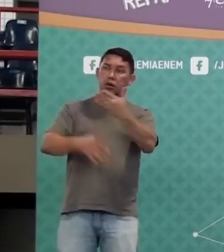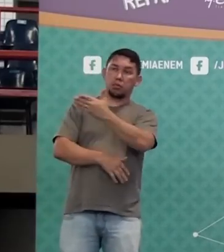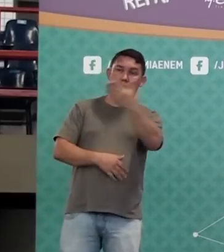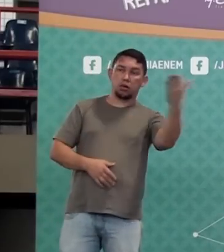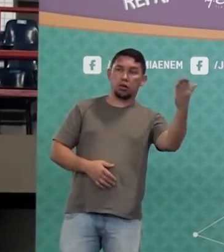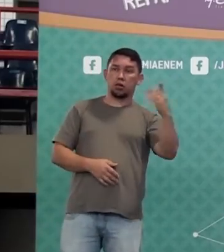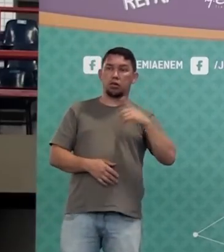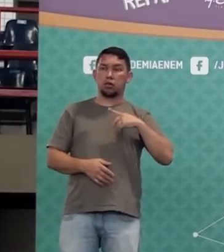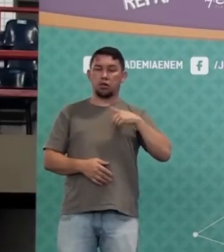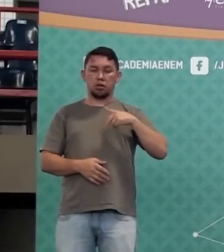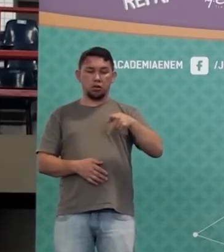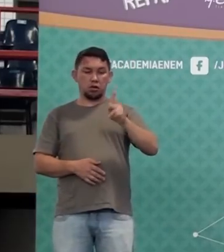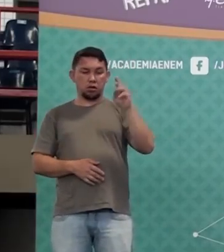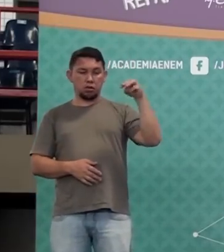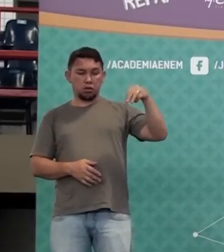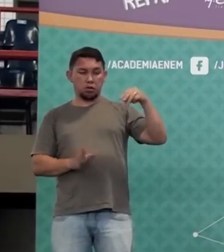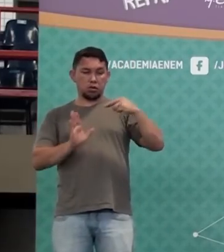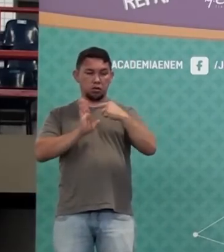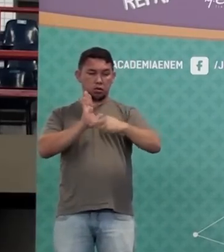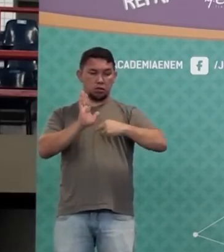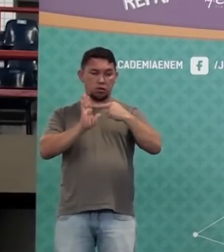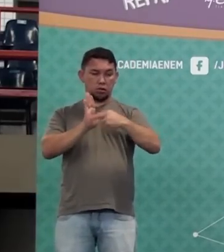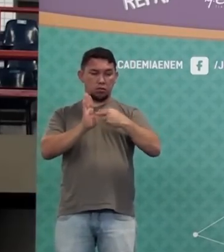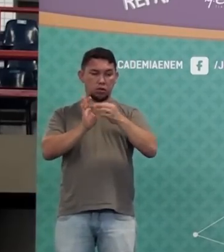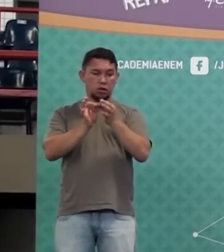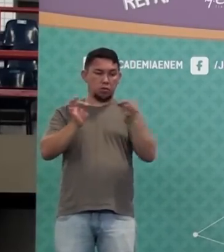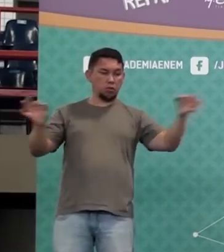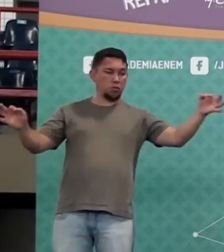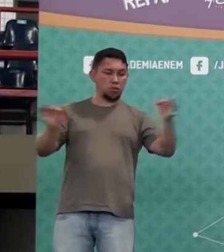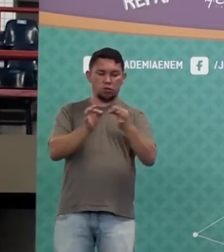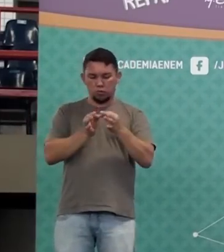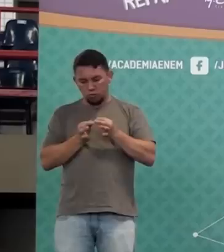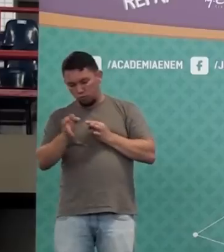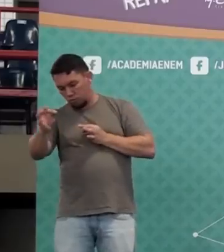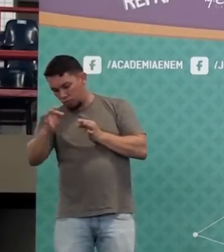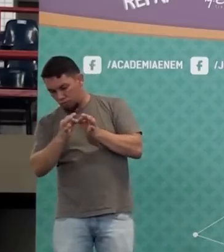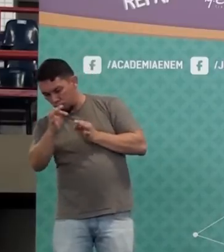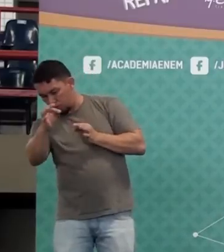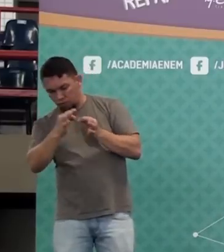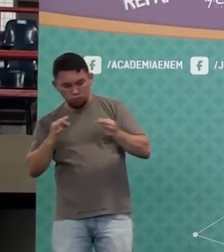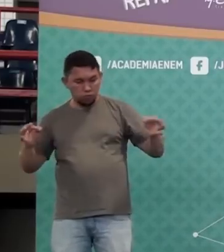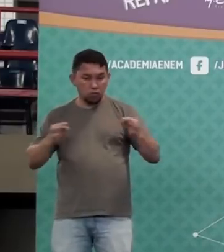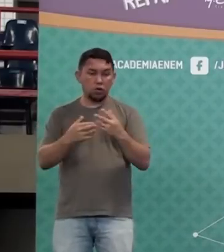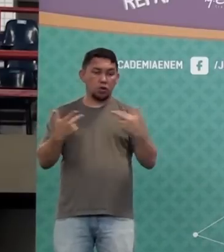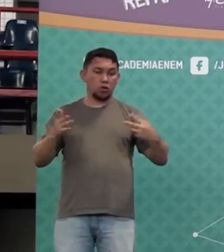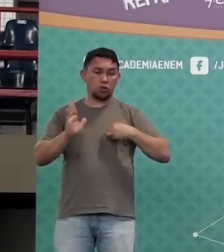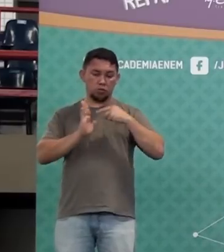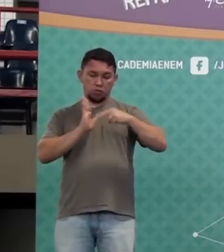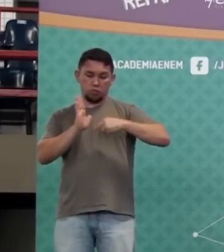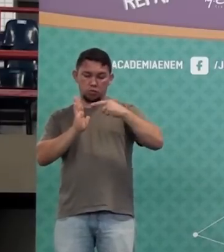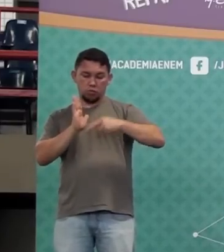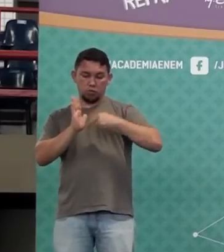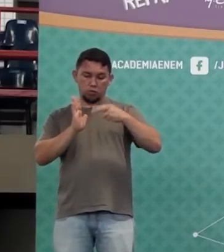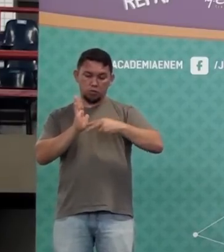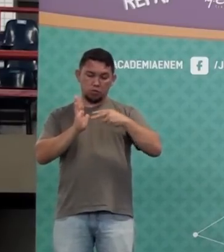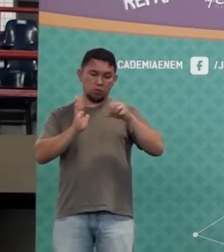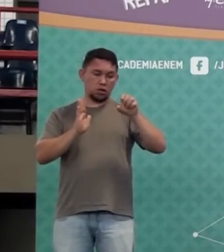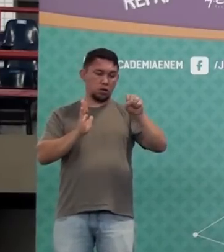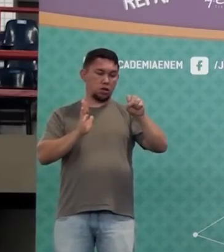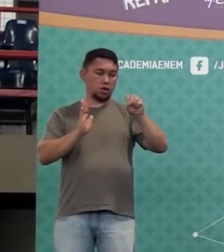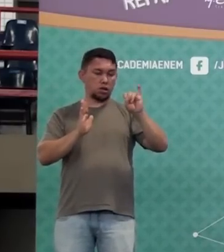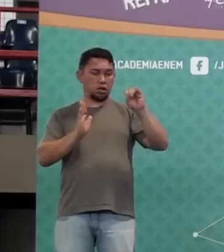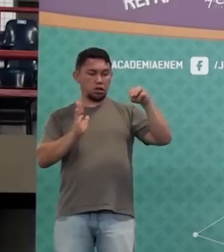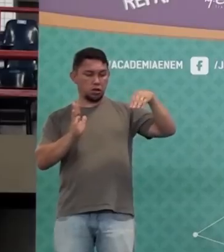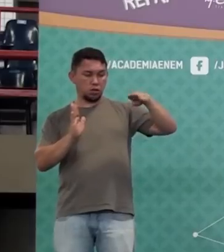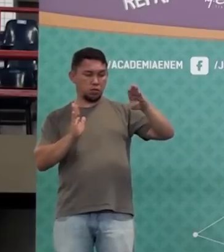vocês que quilômetro é um símbolo de medida. Outra regrinha, símbolo não tem plural.